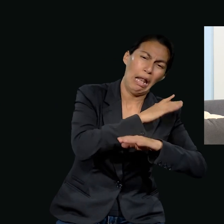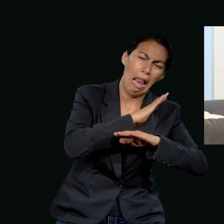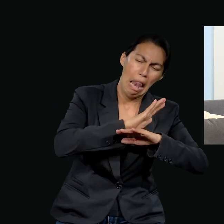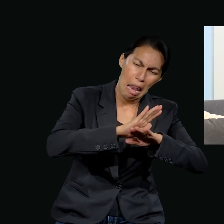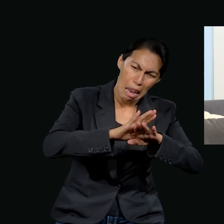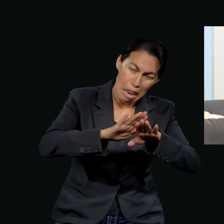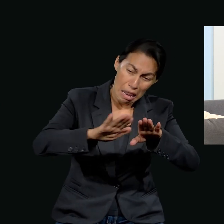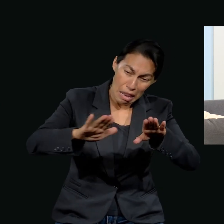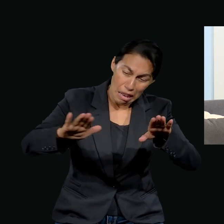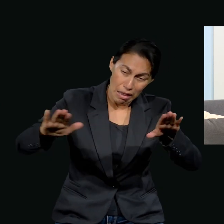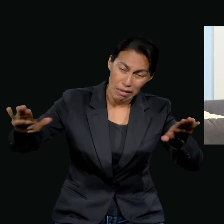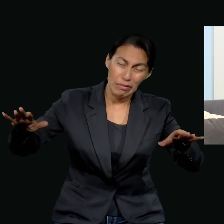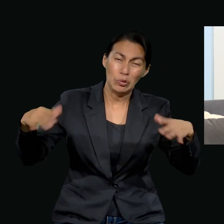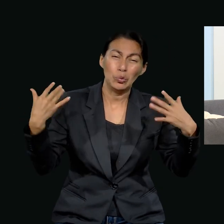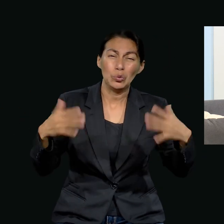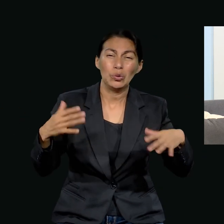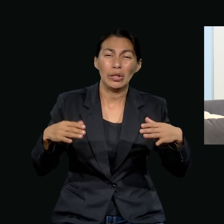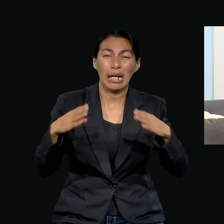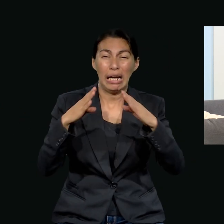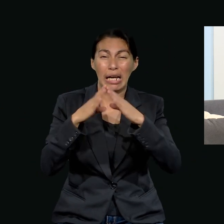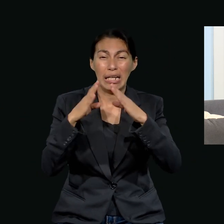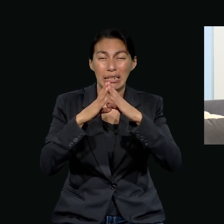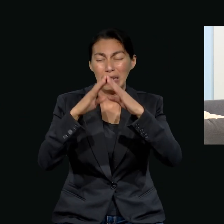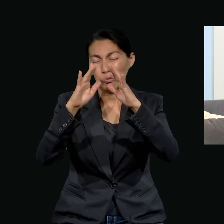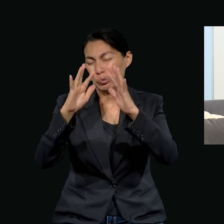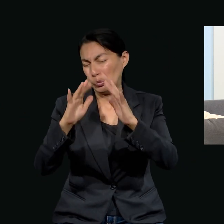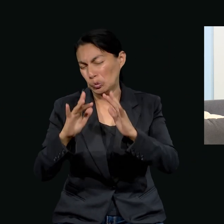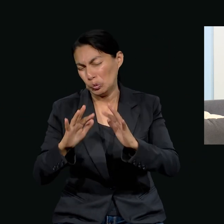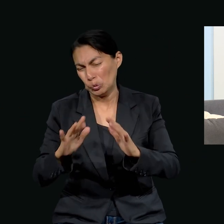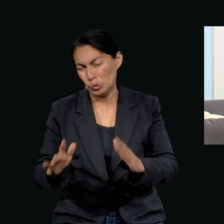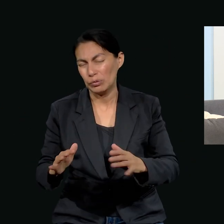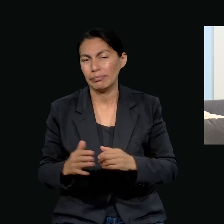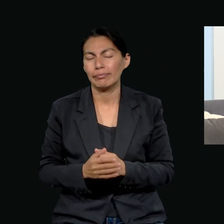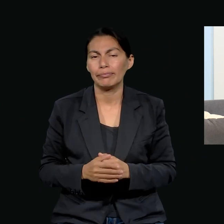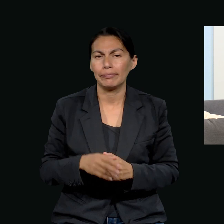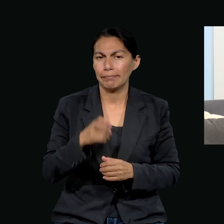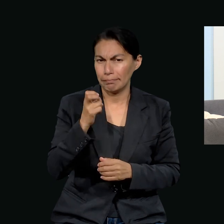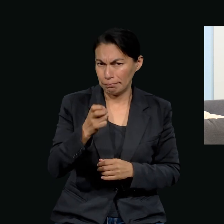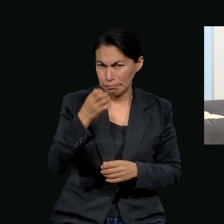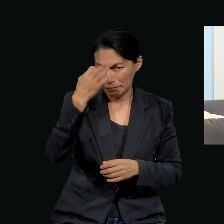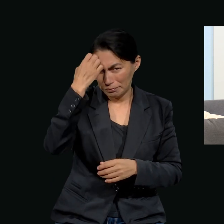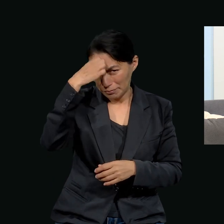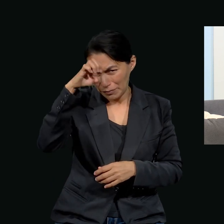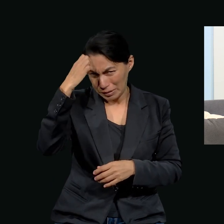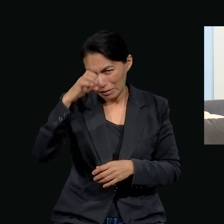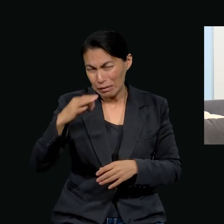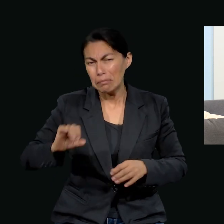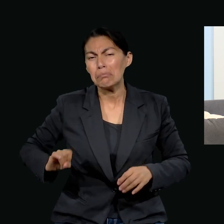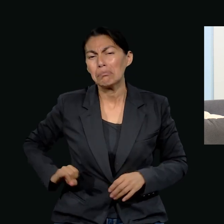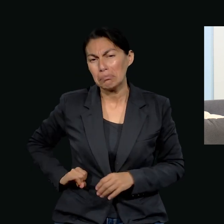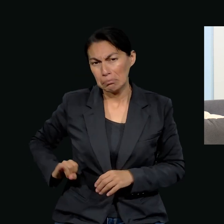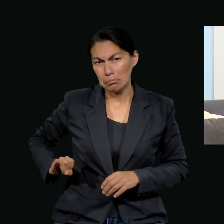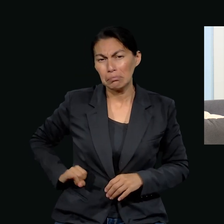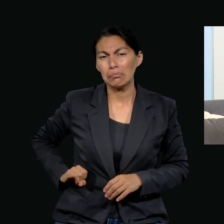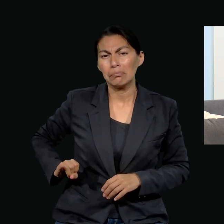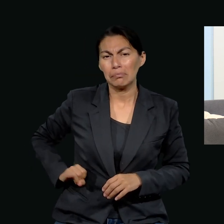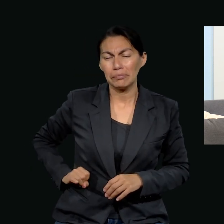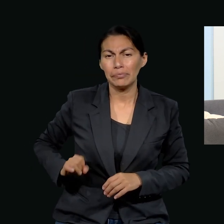peña lisa, como quedó tiro, así quedó esa casa. Y tuve una experiencia muy interesante ese día también,